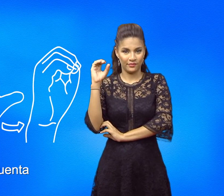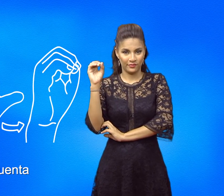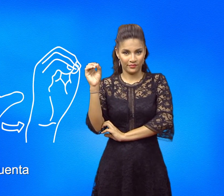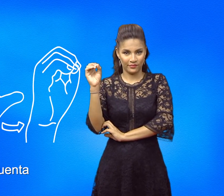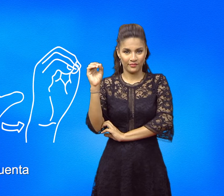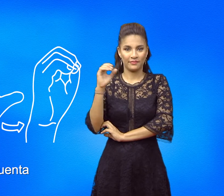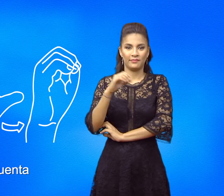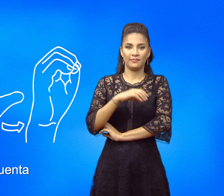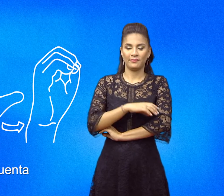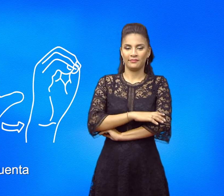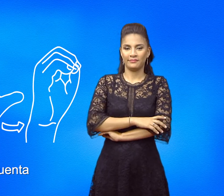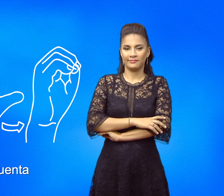50